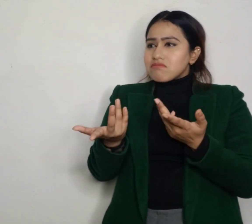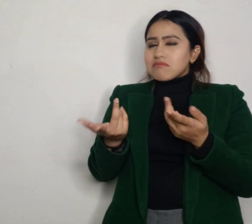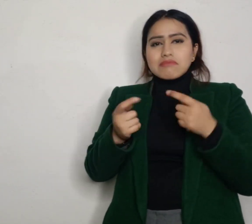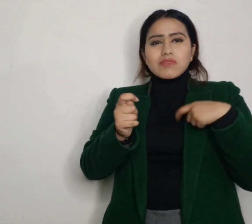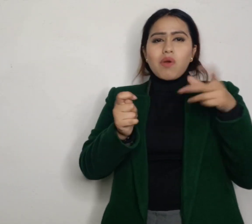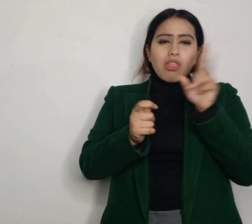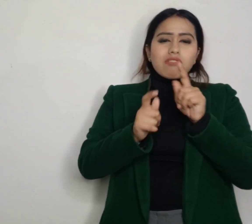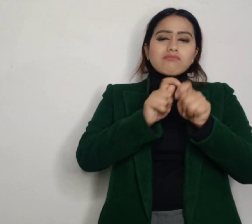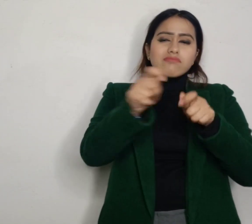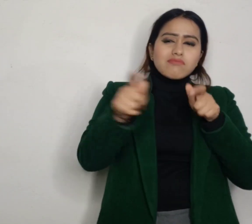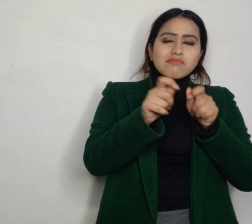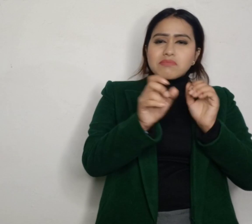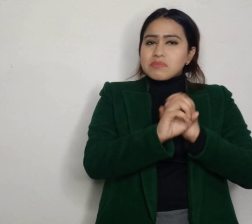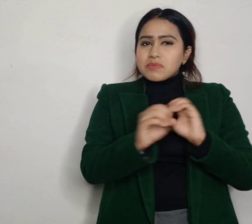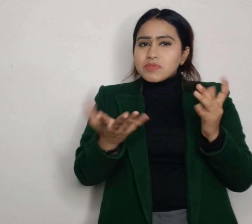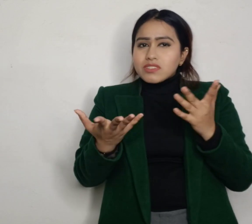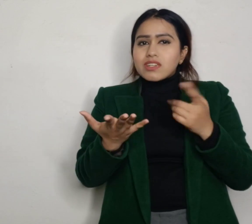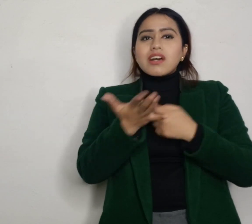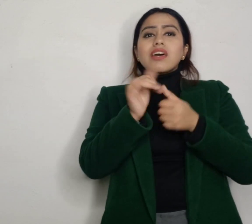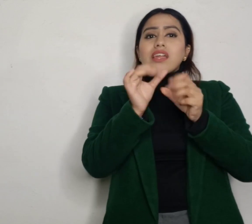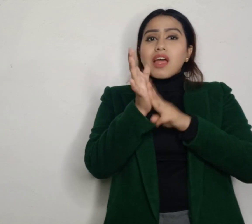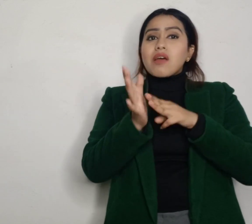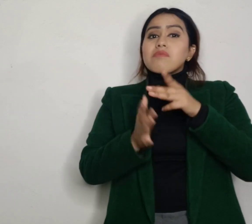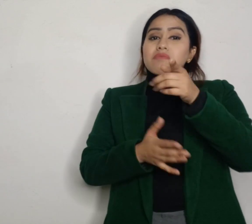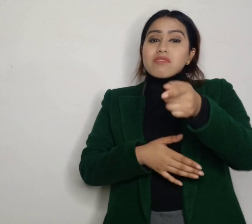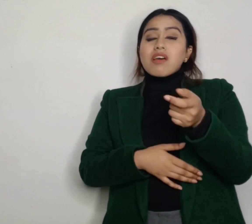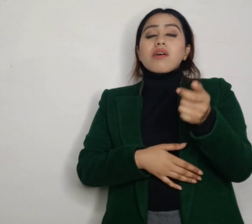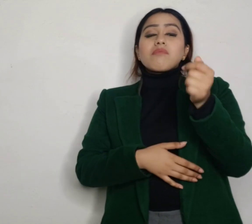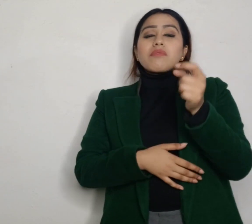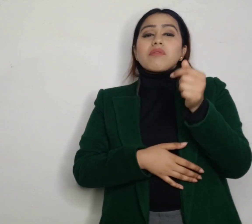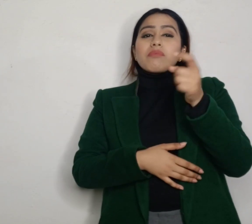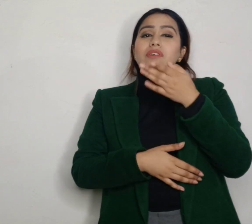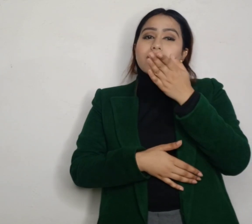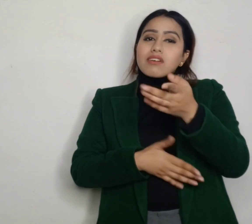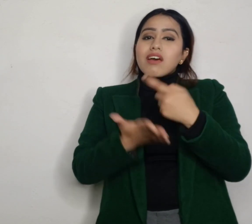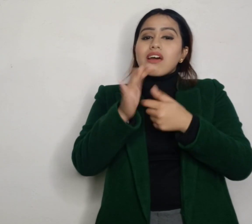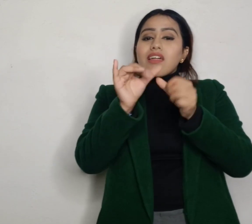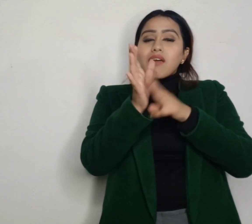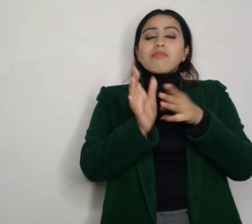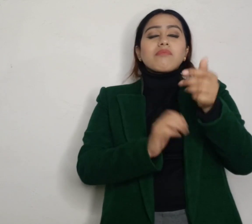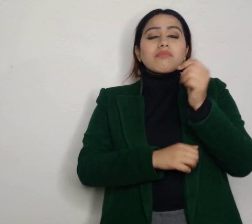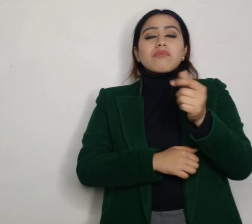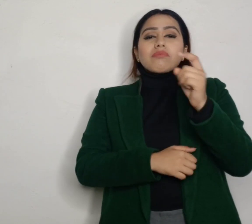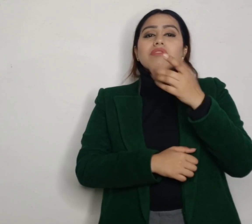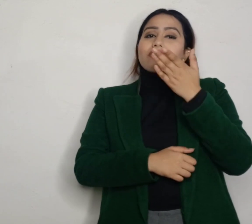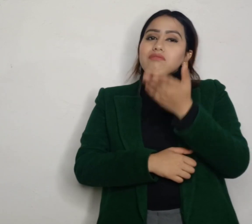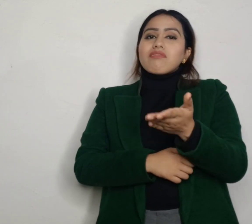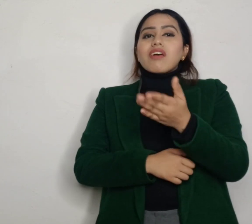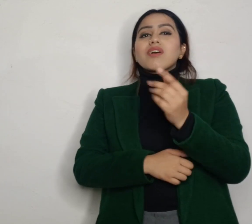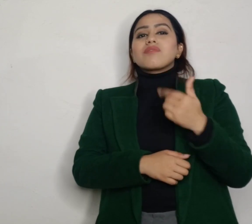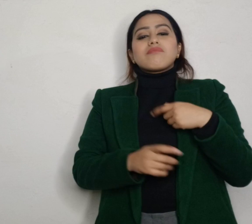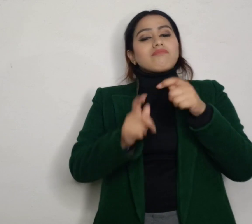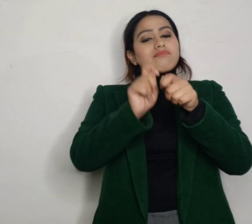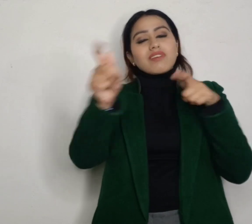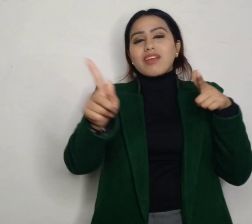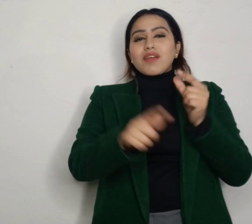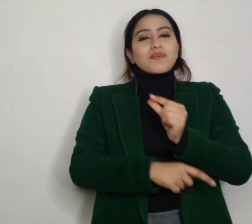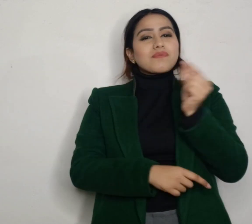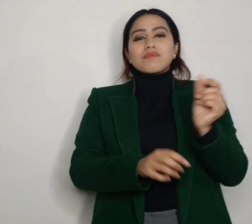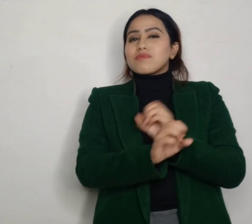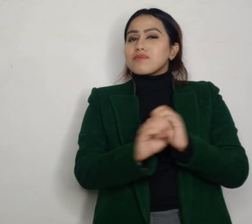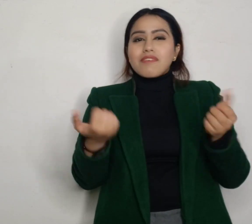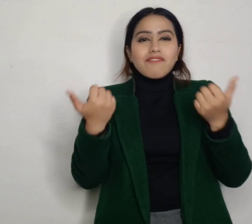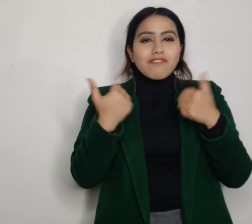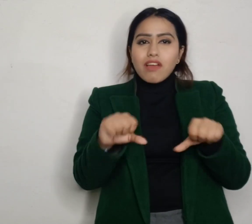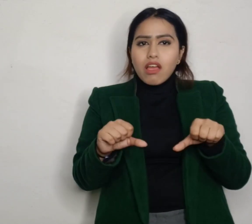दिख रहा। तो राम जी ने कहा कि हनुमान जी एक मंत्र का जाप कर रहे हैं और उसी की वजह से अमोघ बाण भी असर नहीं दिखा